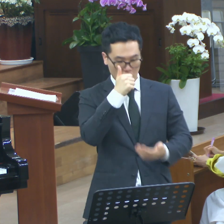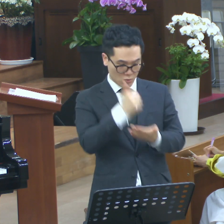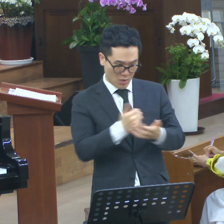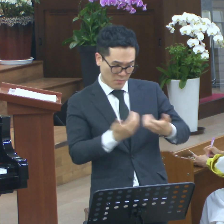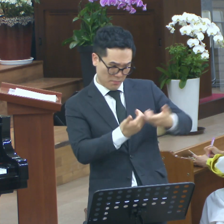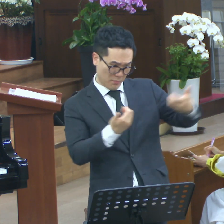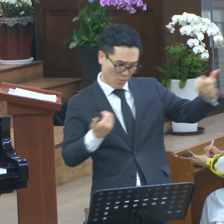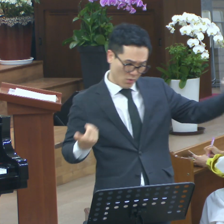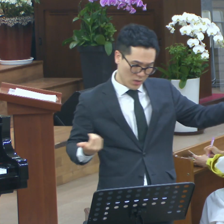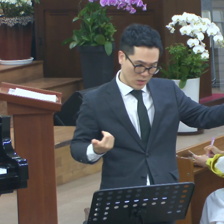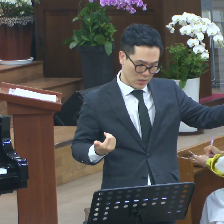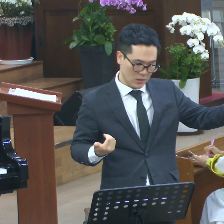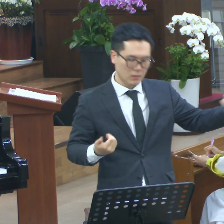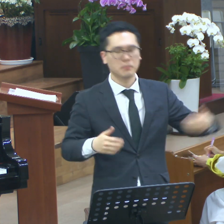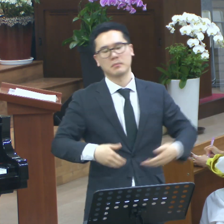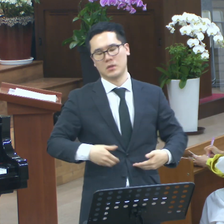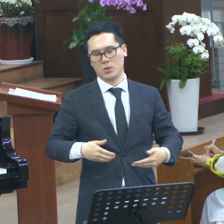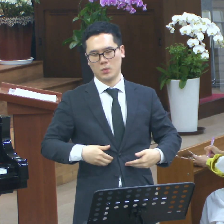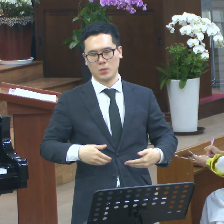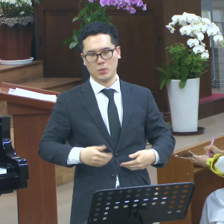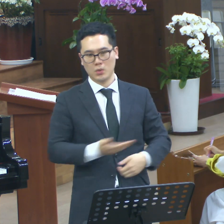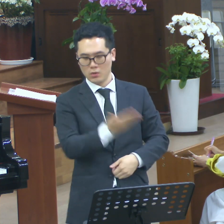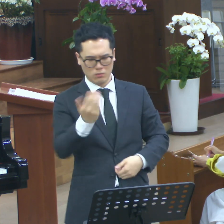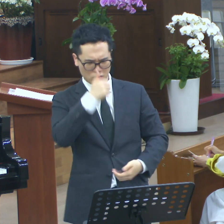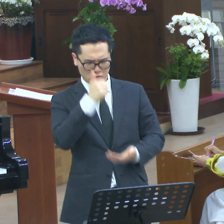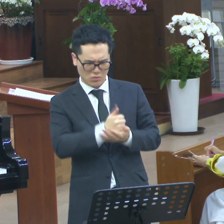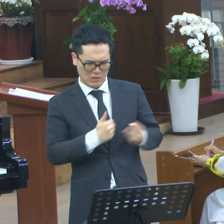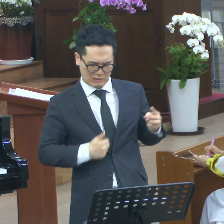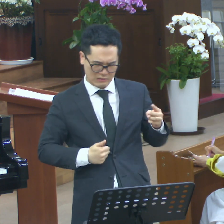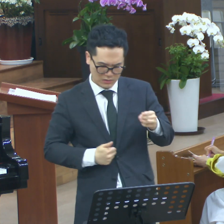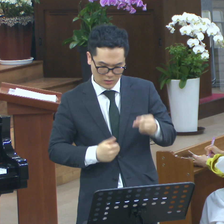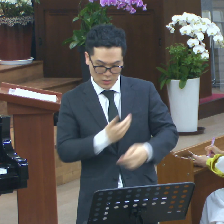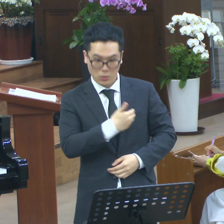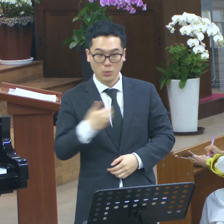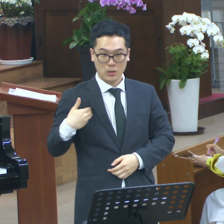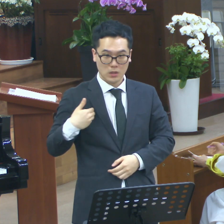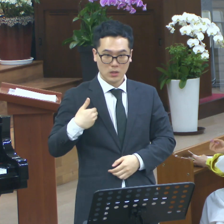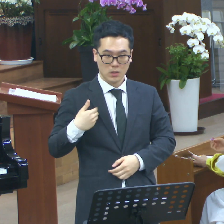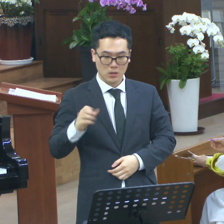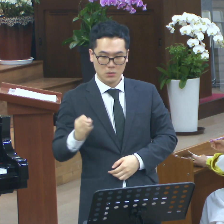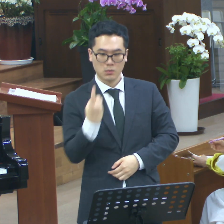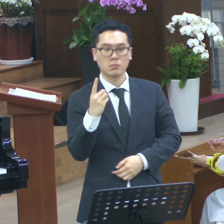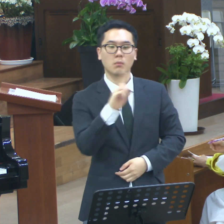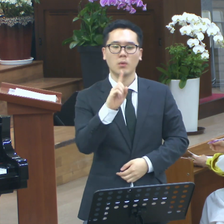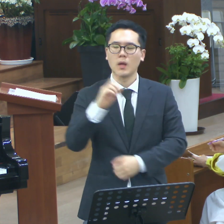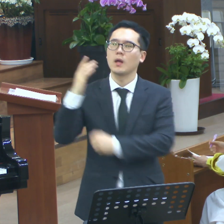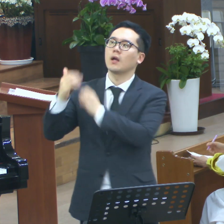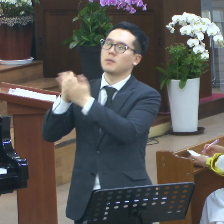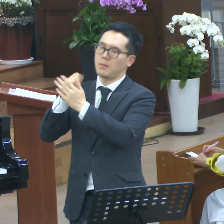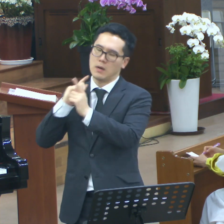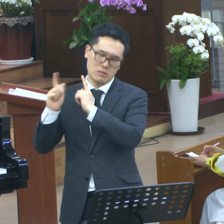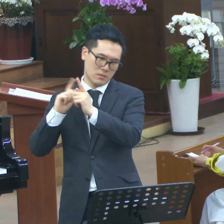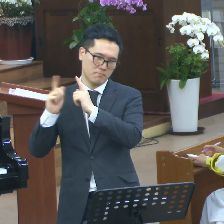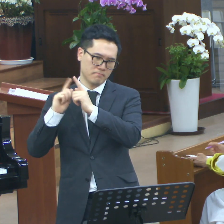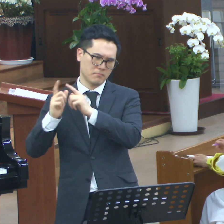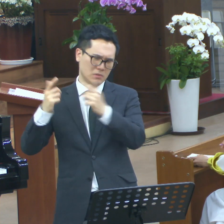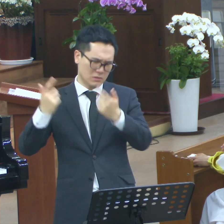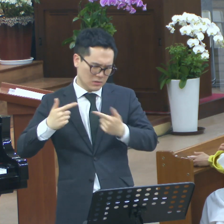소원합니다. 죄를 끊을 수 있는 용기를 말씀을 통해서 얻는 게 중요하다는 말씀이에요. 51절